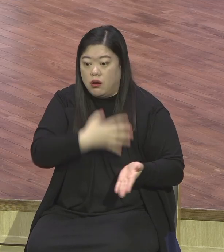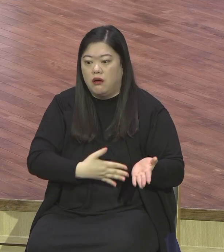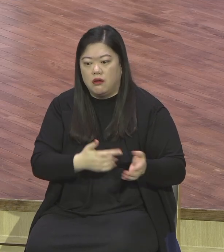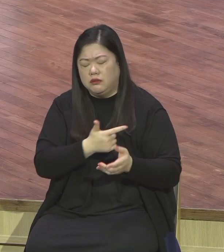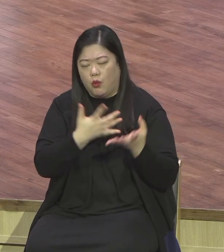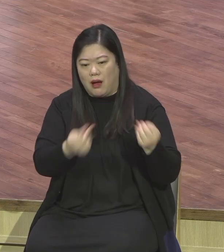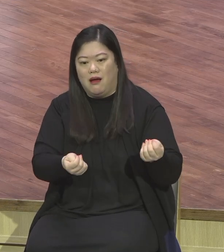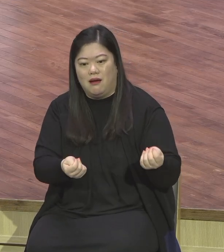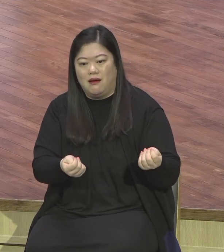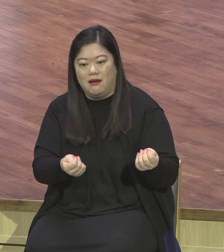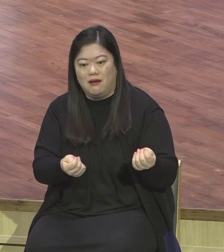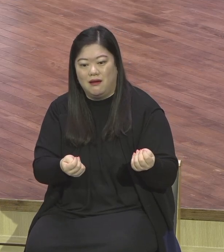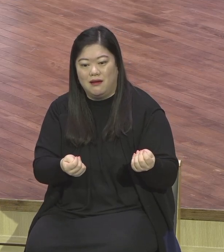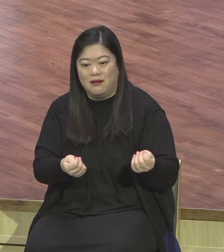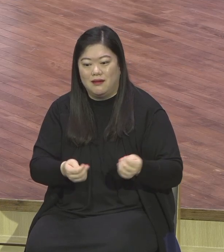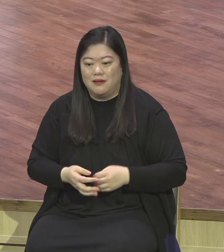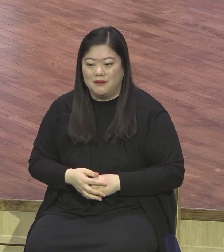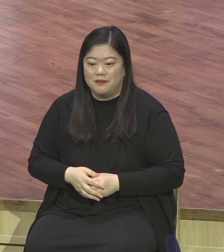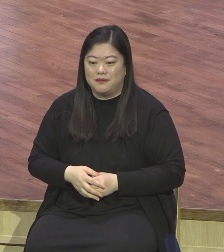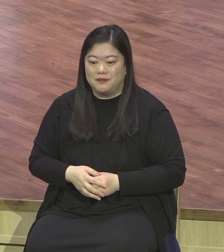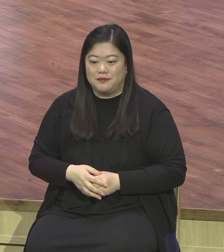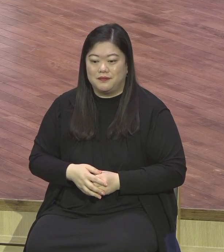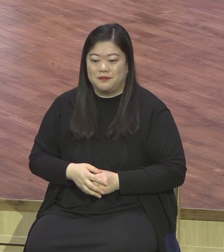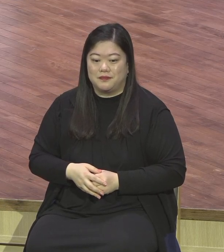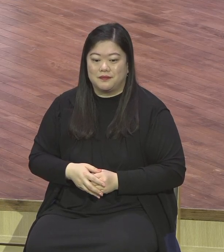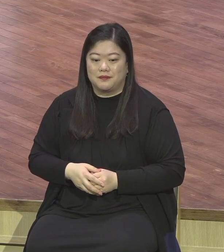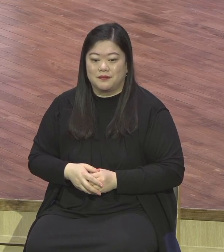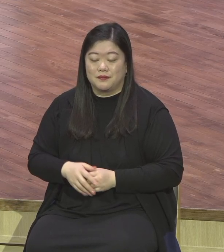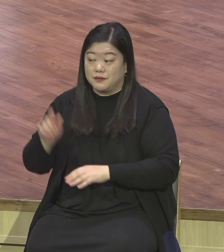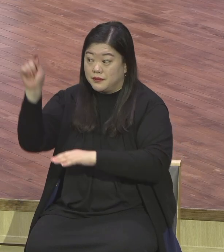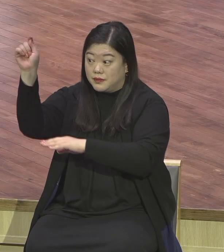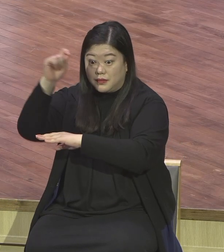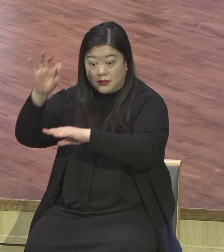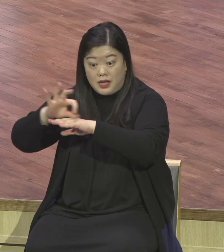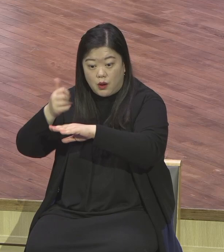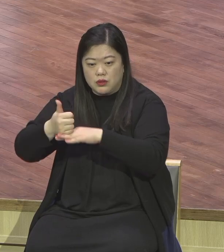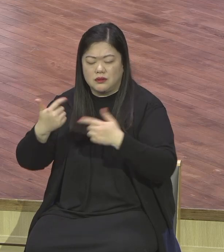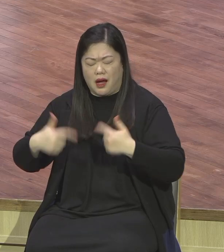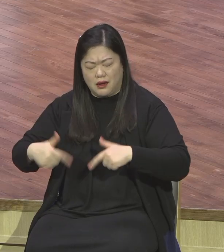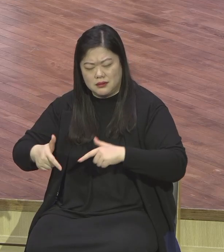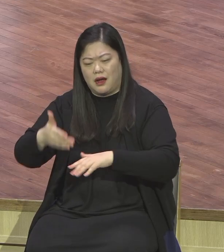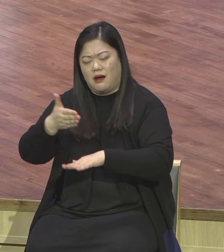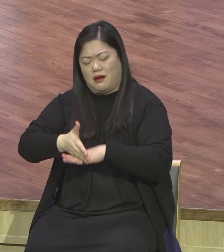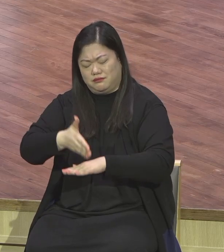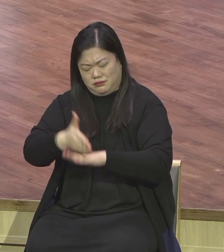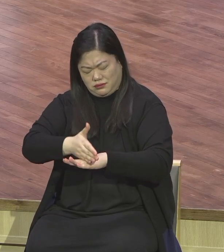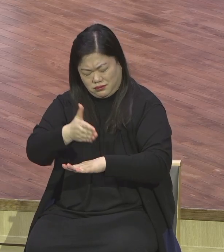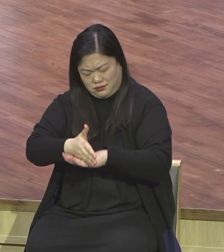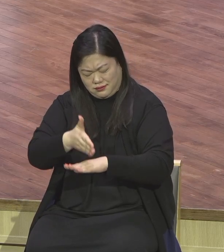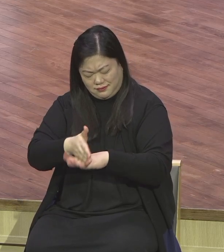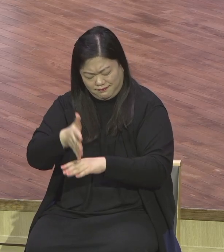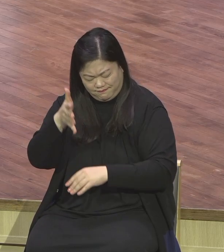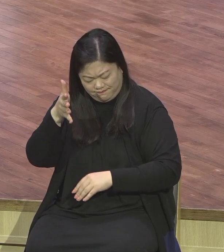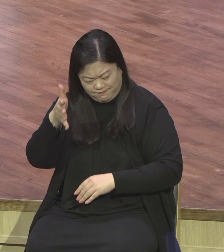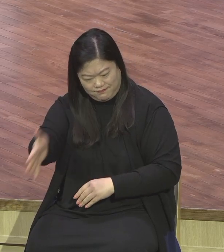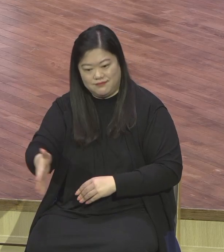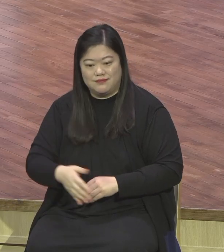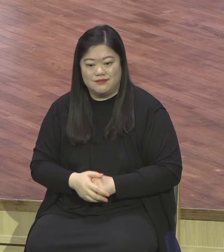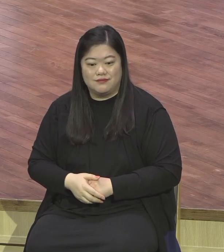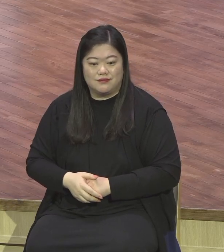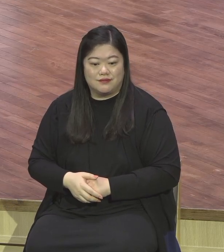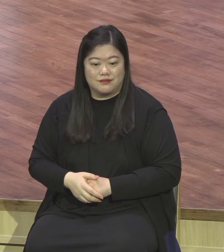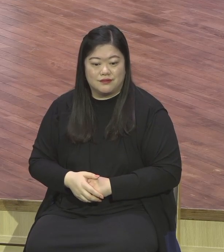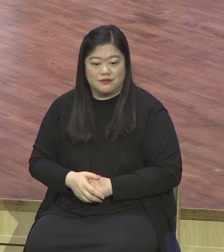그만큼 따윗은 감사가 감사가 넘치는 삶을 살았다 그러니 뭐라 그랬어요